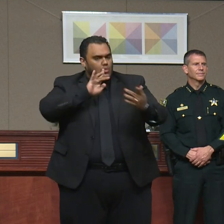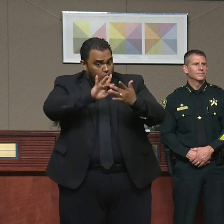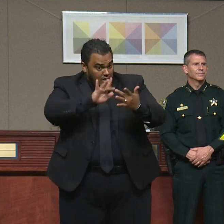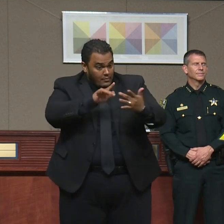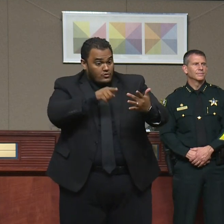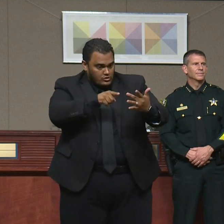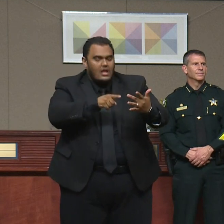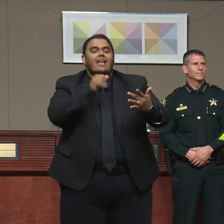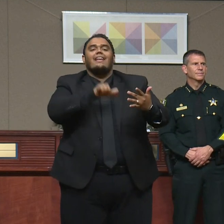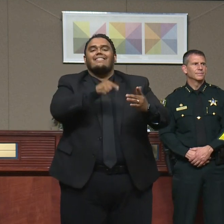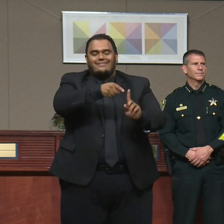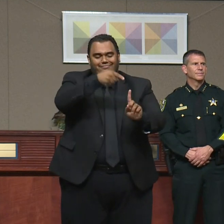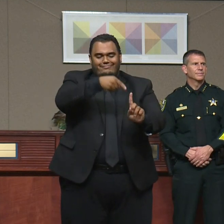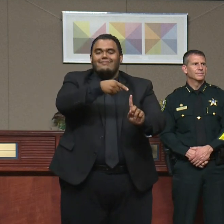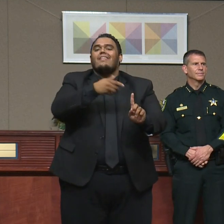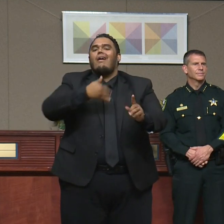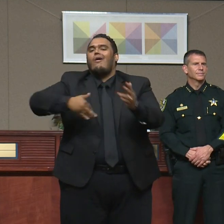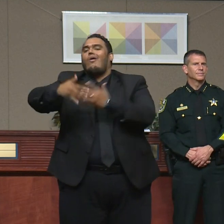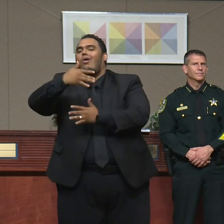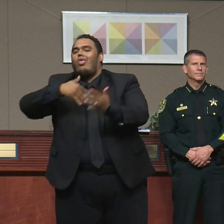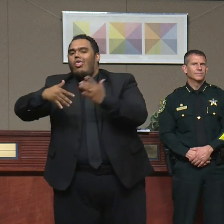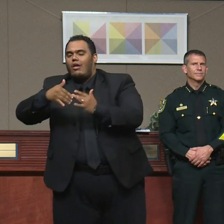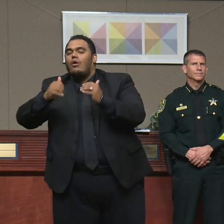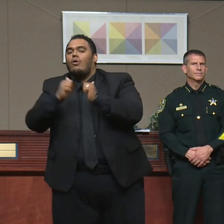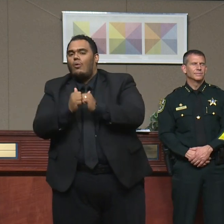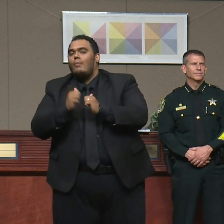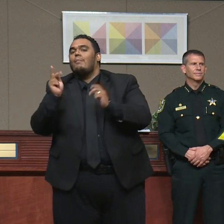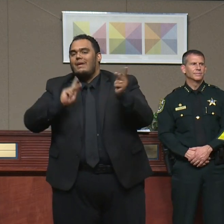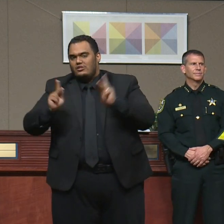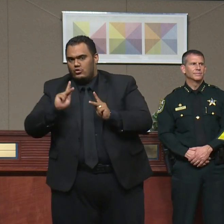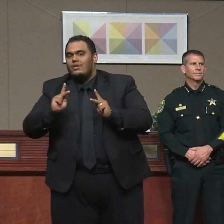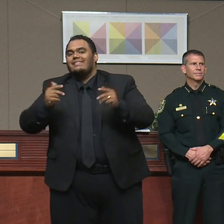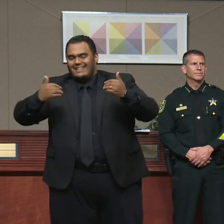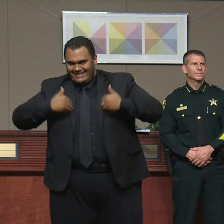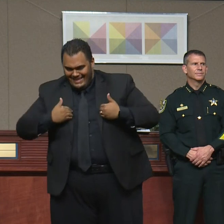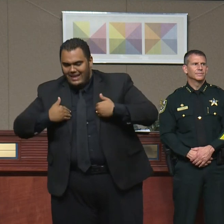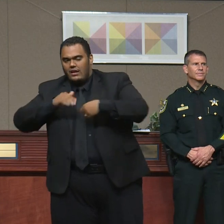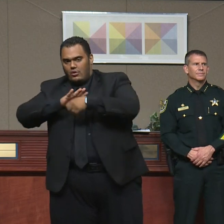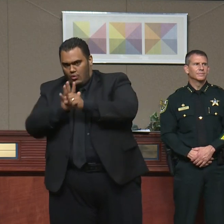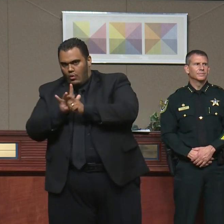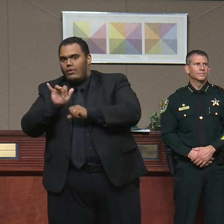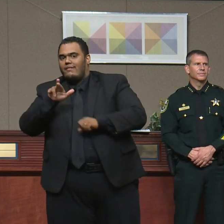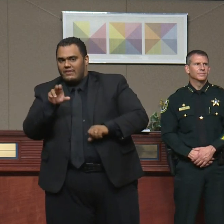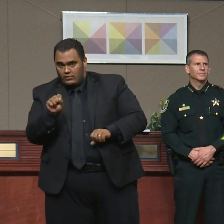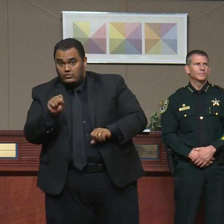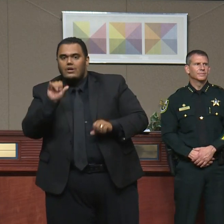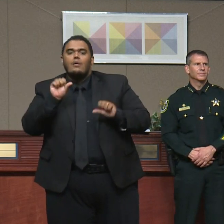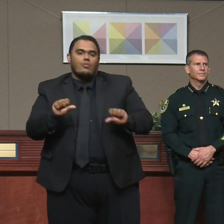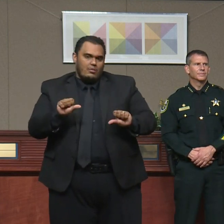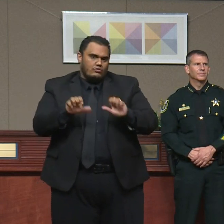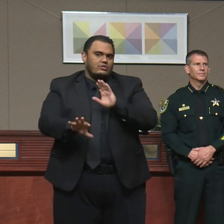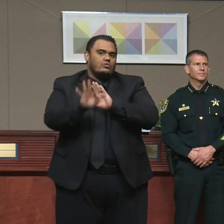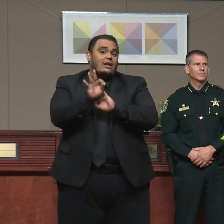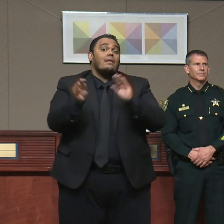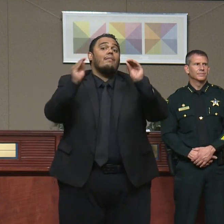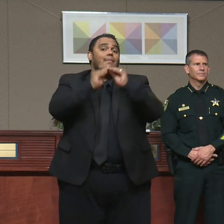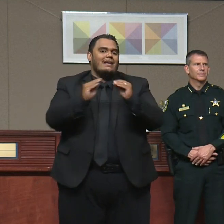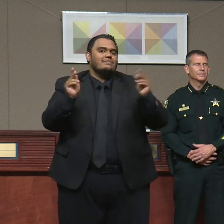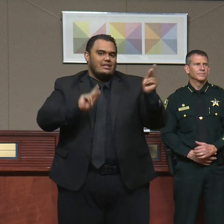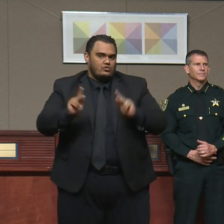positivos, respondiendo a la necesidad de encontrar más personas asintomáticas.